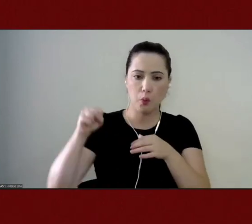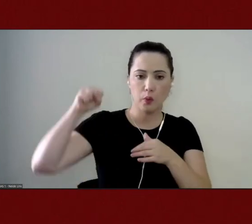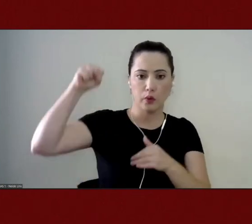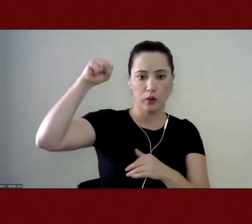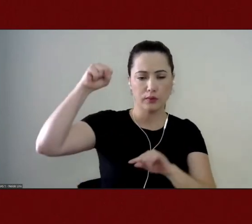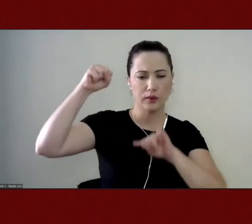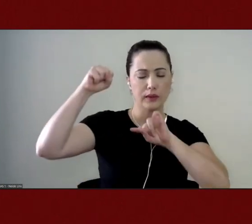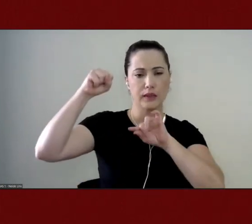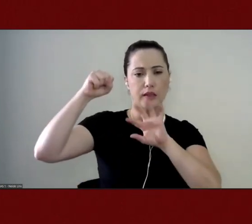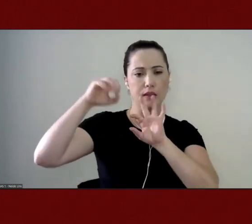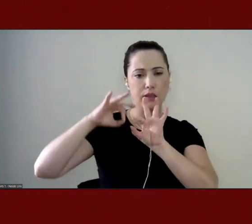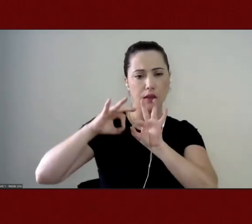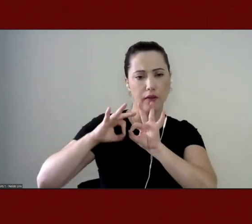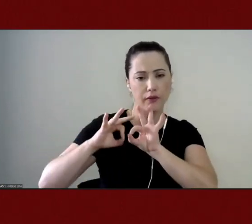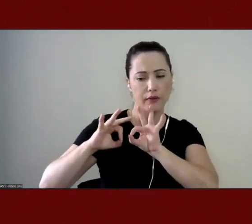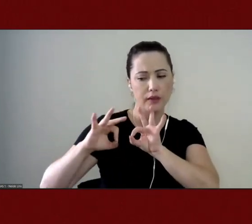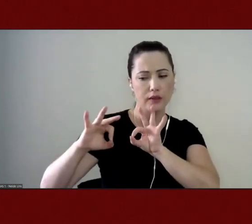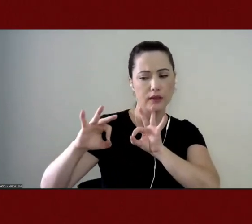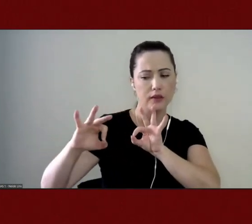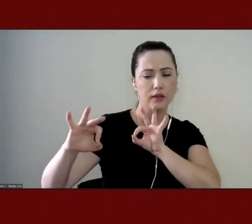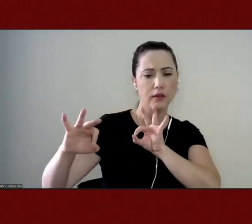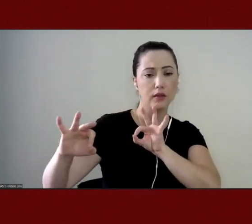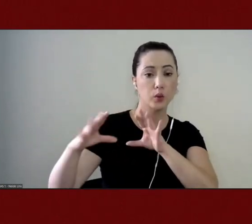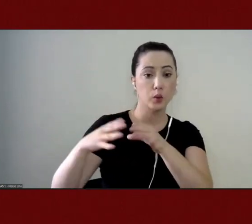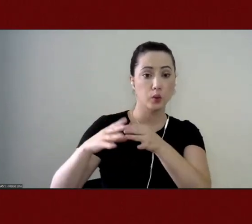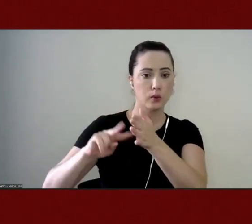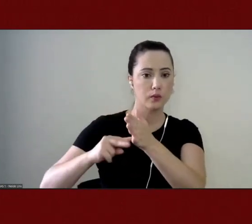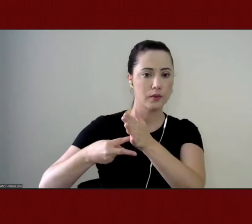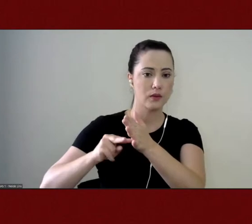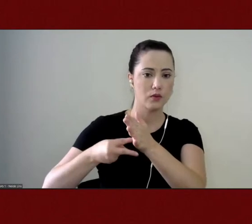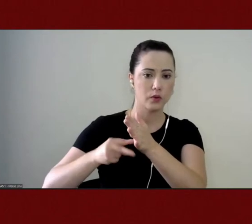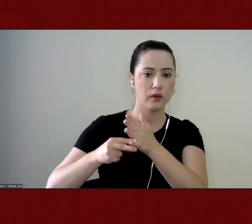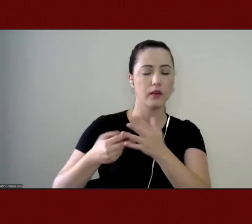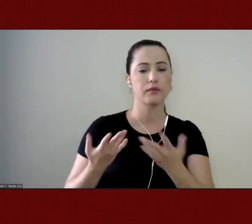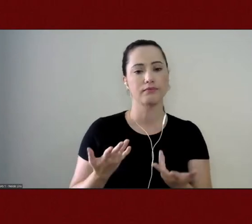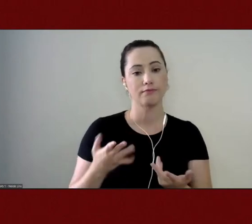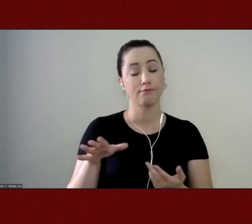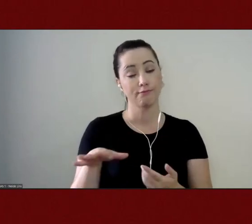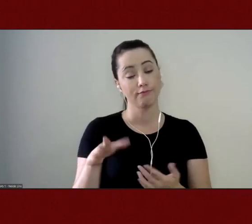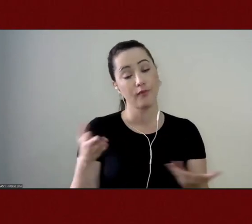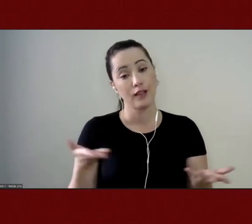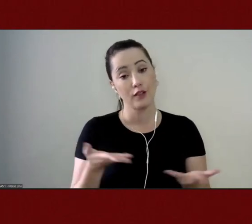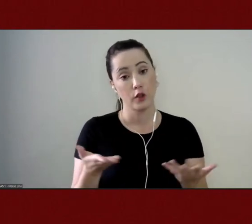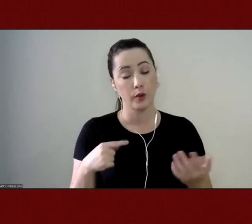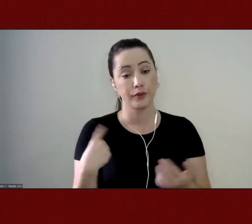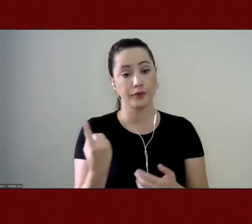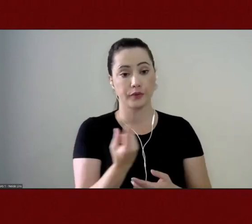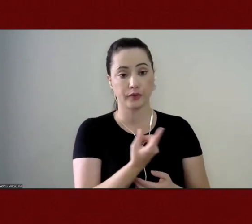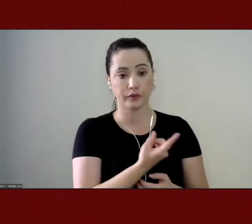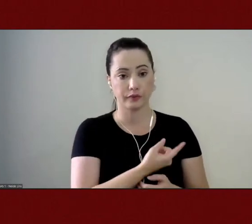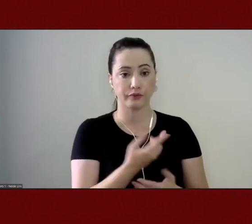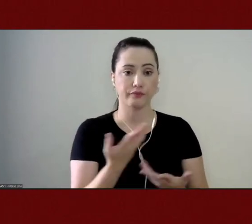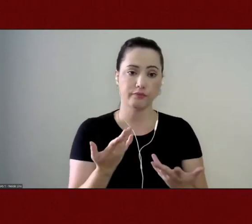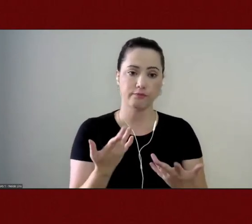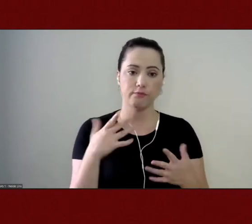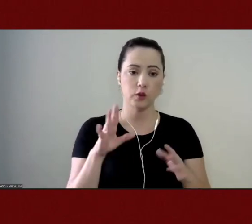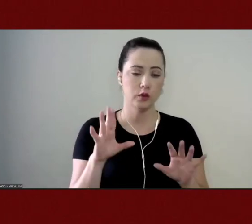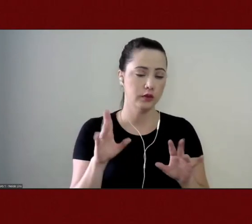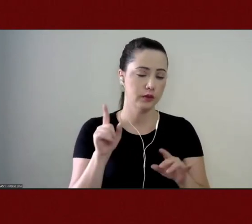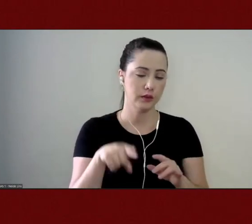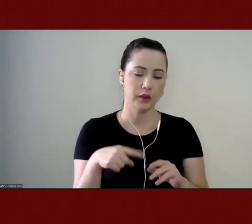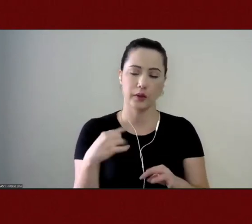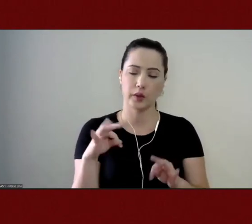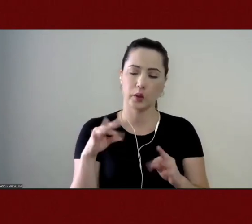brasileiro, e esse formato passou a ser aquele que dominou o mundo sindical